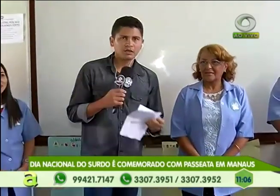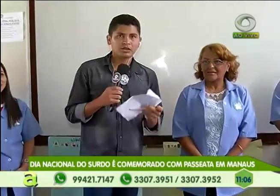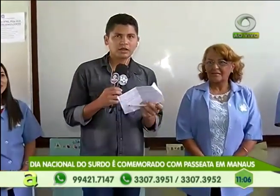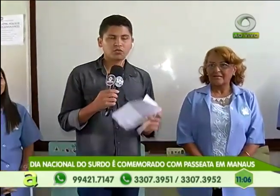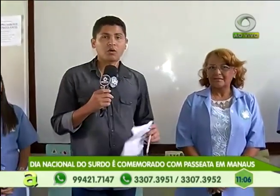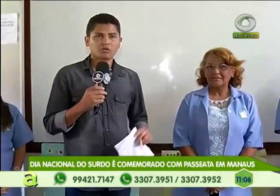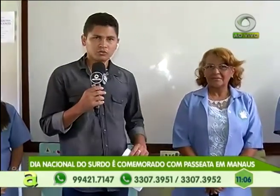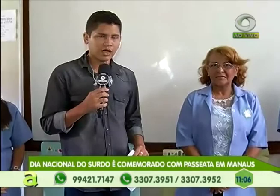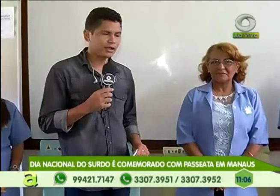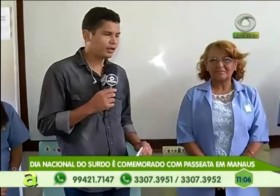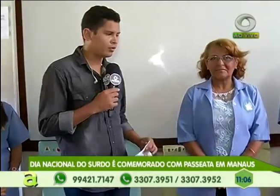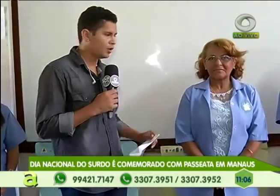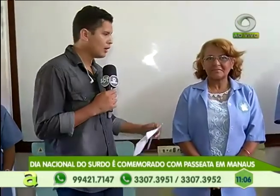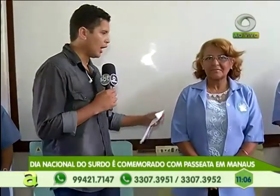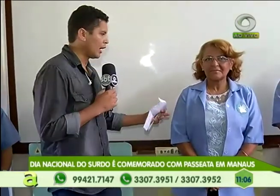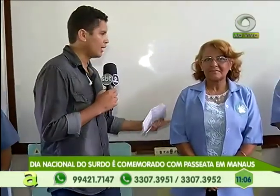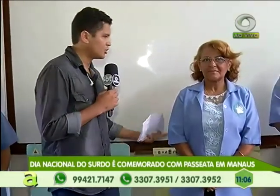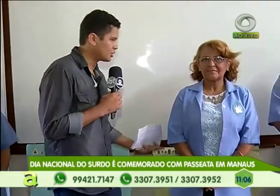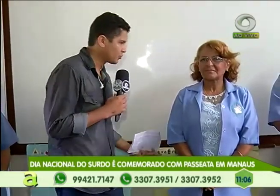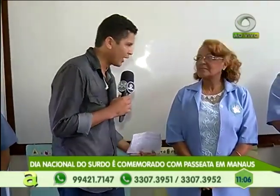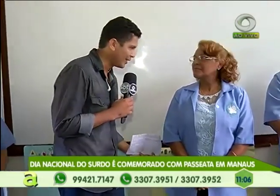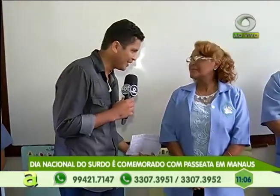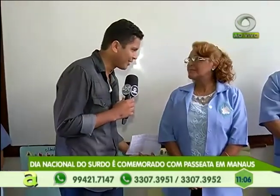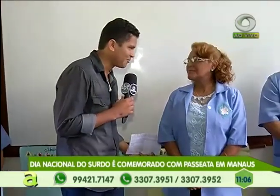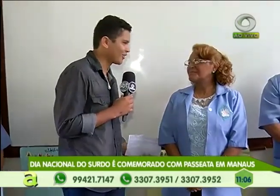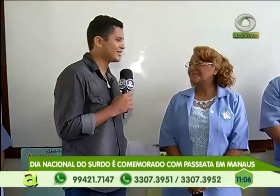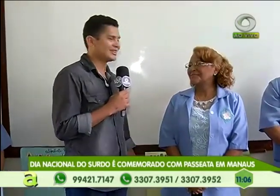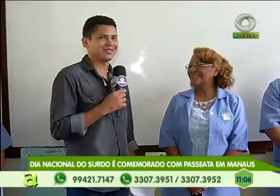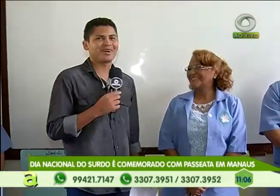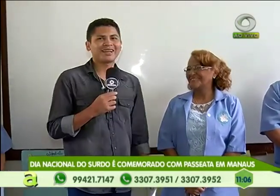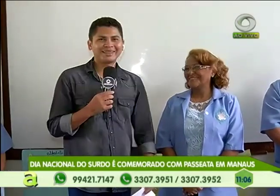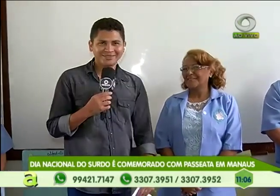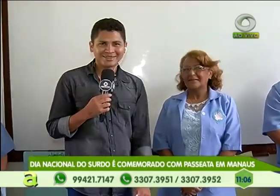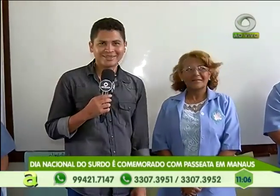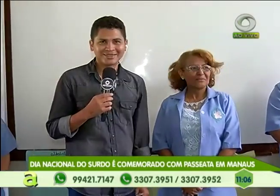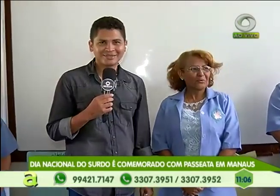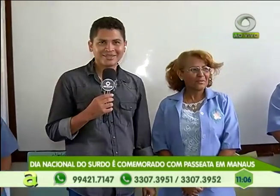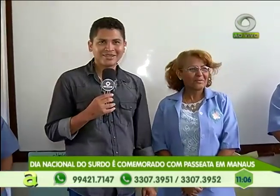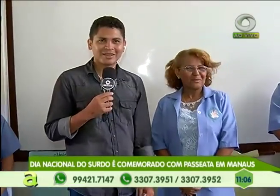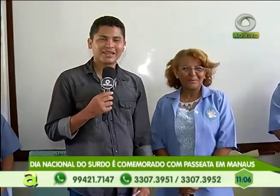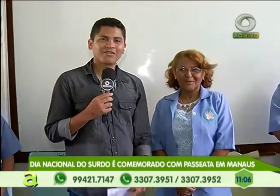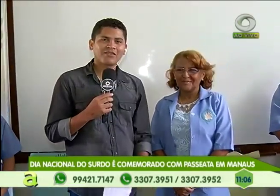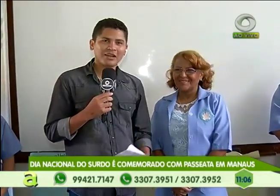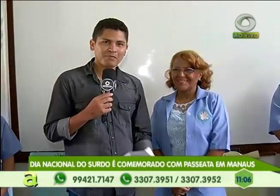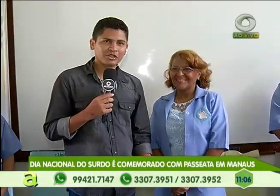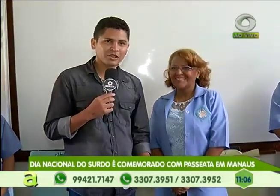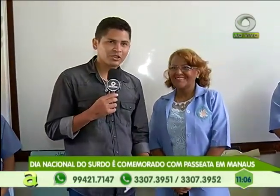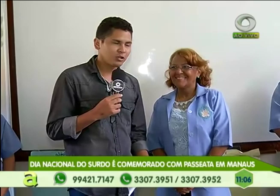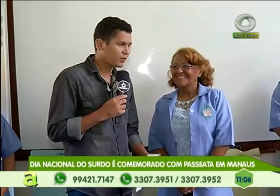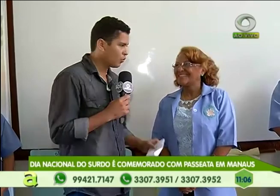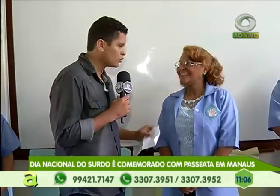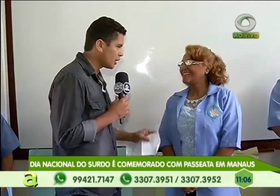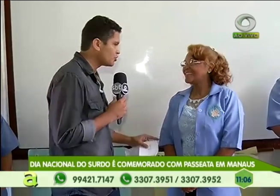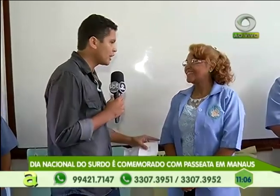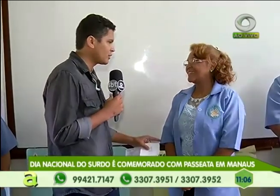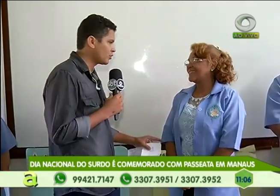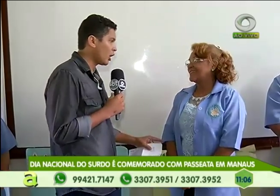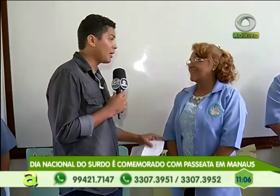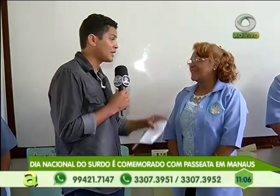Estadual Augusto Carneiro, a gestora ID, como gosta de ser chamada, ID dos Santos. Mas ela vai falar pra gente, hoje é o Dia Nacional, mas